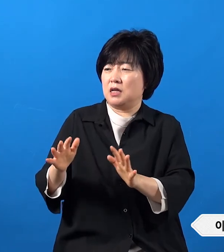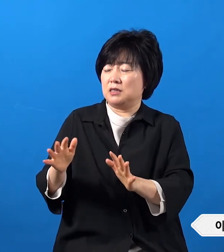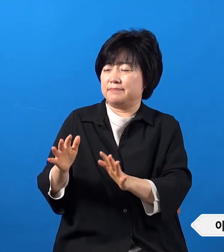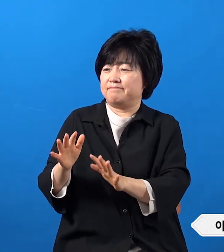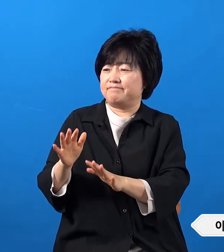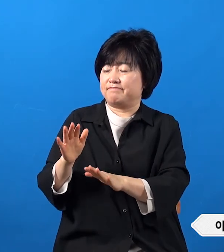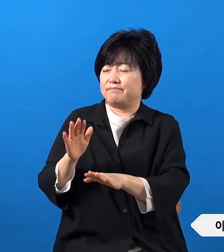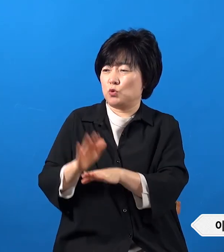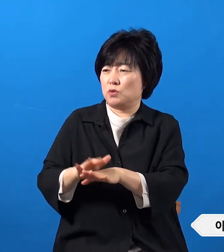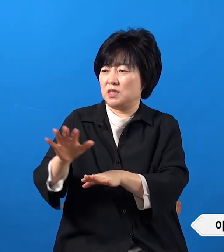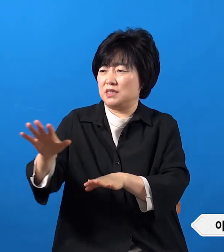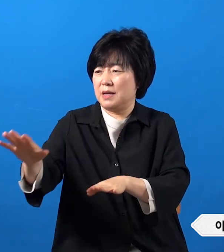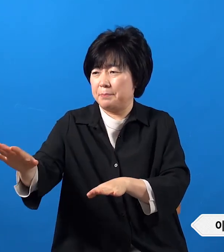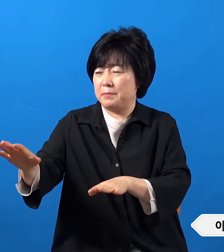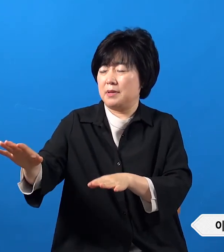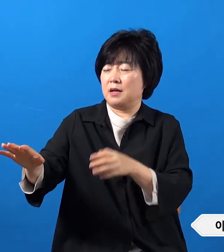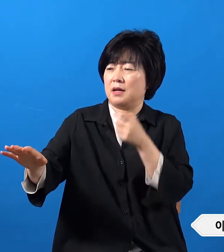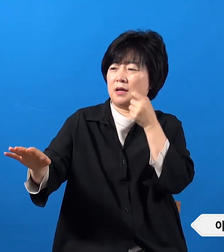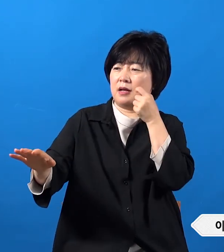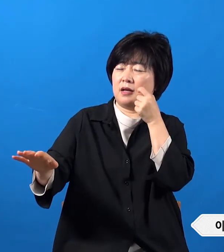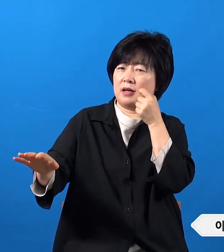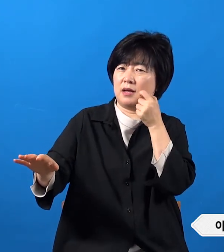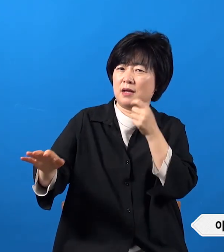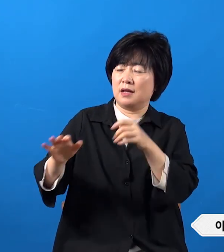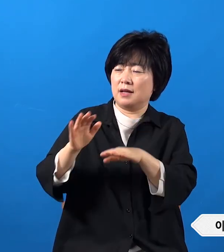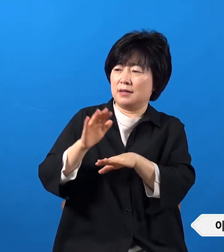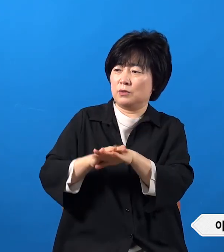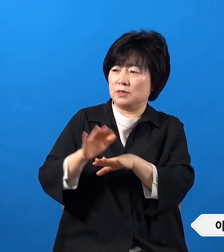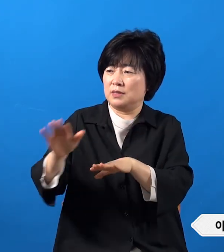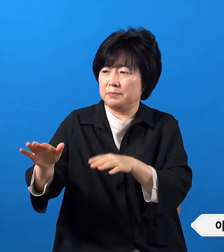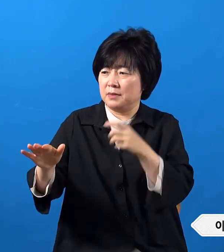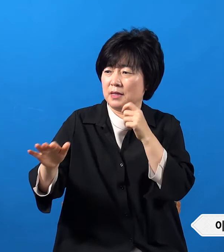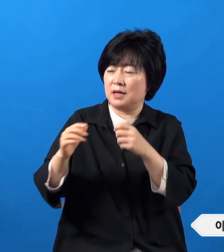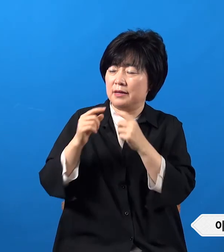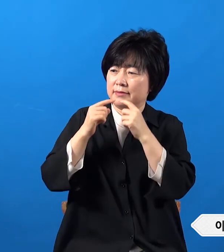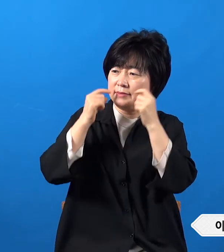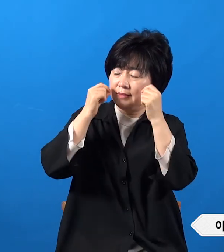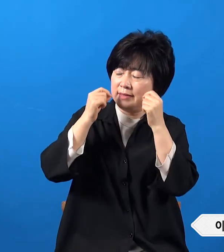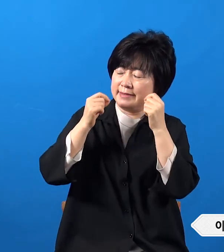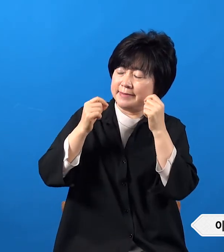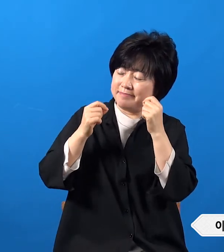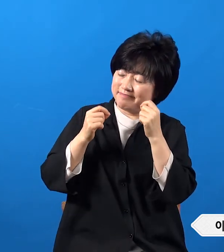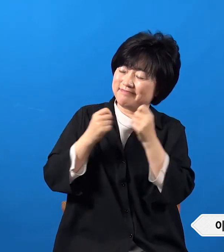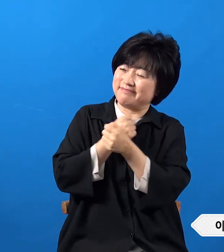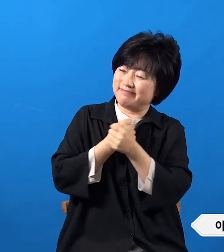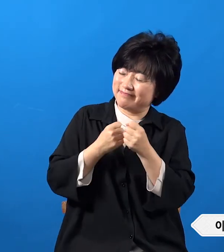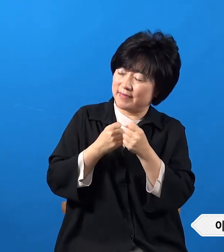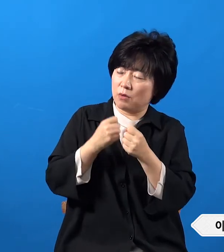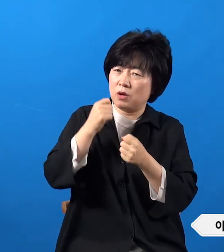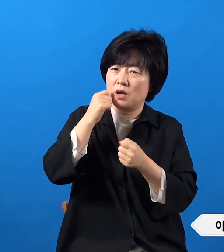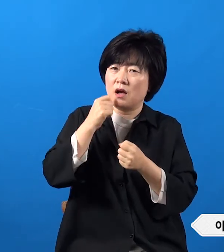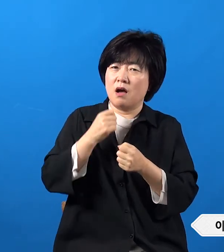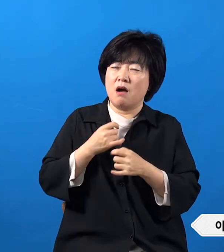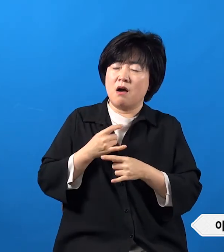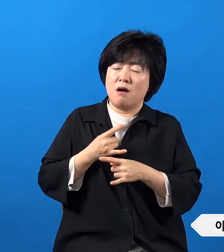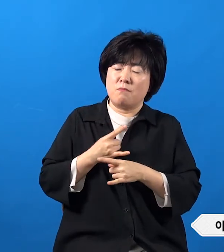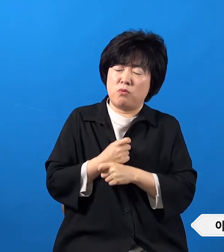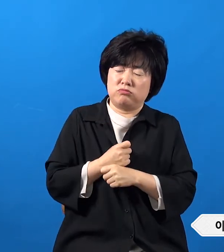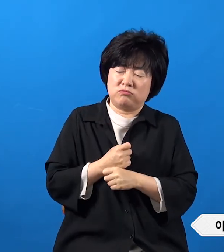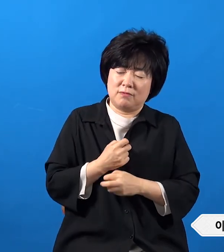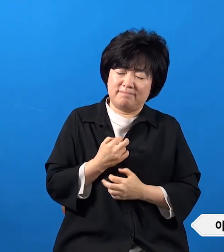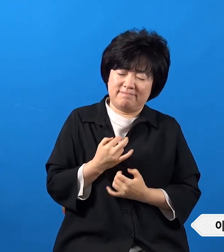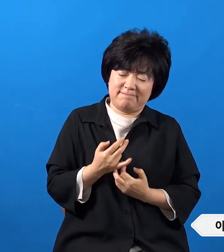없었다. 나는 손을 뻗칠 수가 없었다. 웃을 수도 없었다. 내 안에서 복수와 분노심이